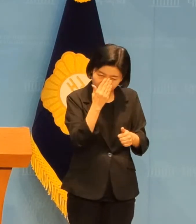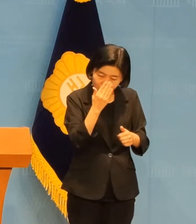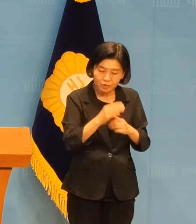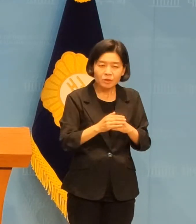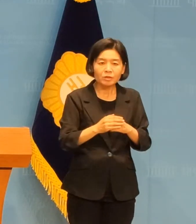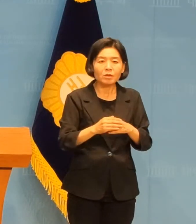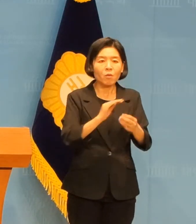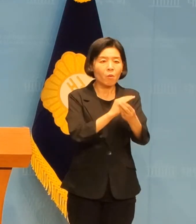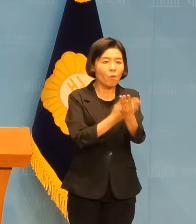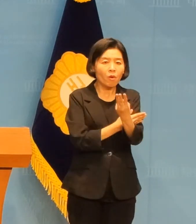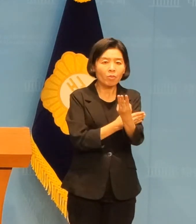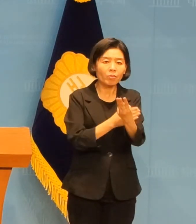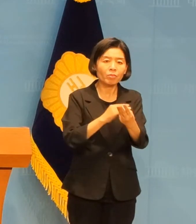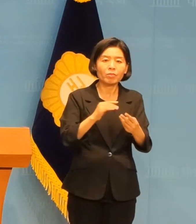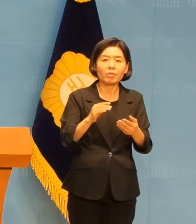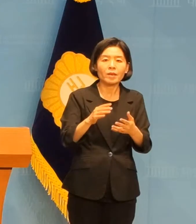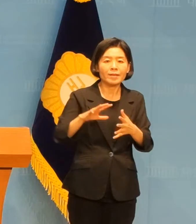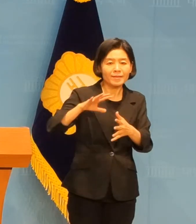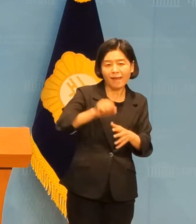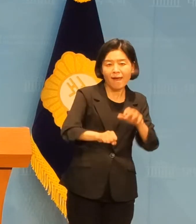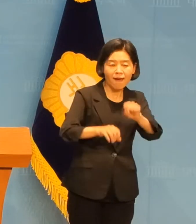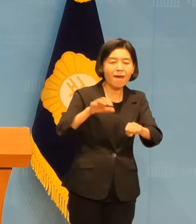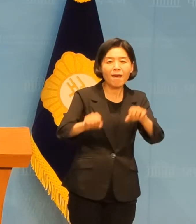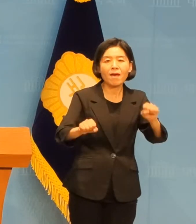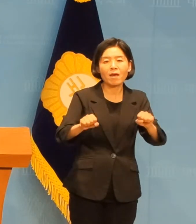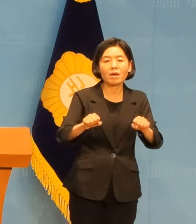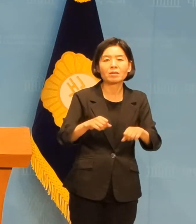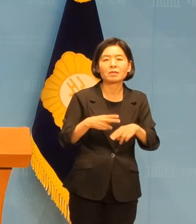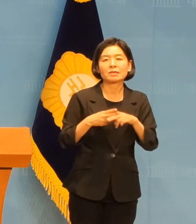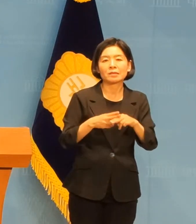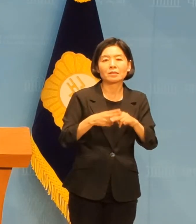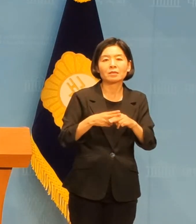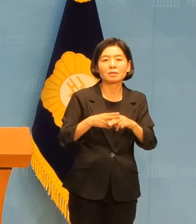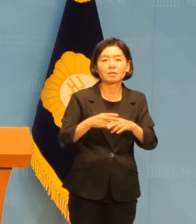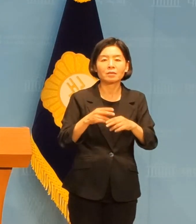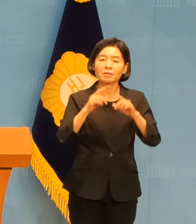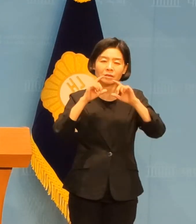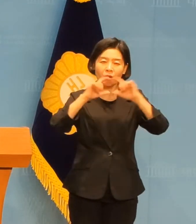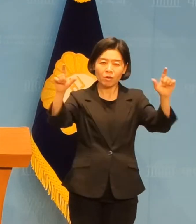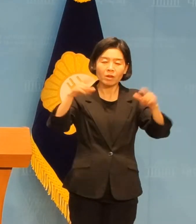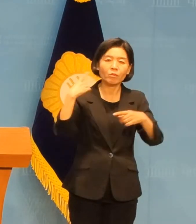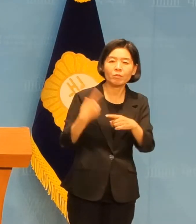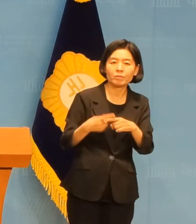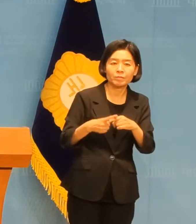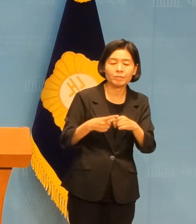삼권 모두를 장악하겠다는 입법 독재 선언에 다름없습니다.